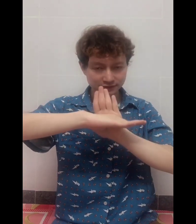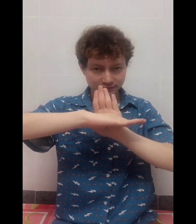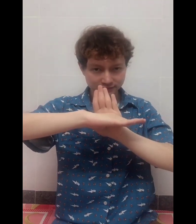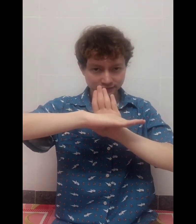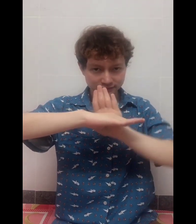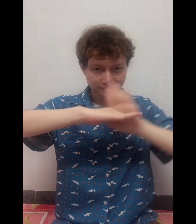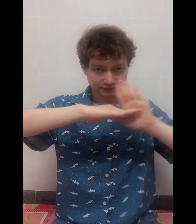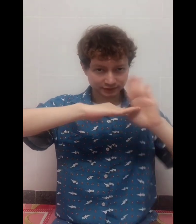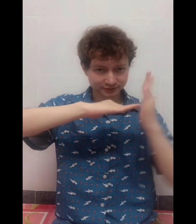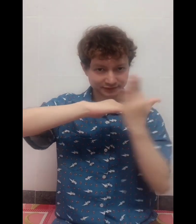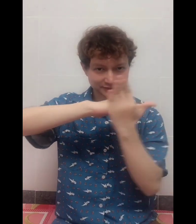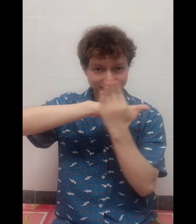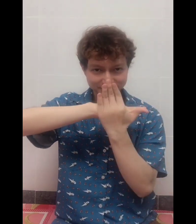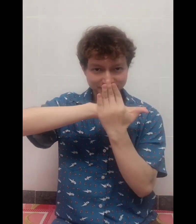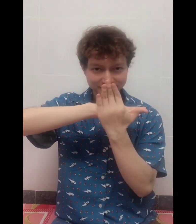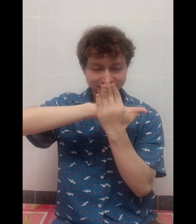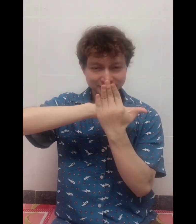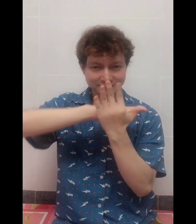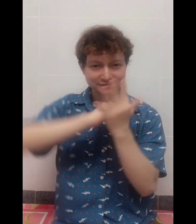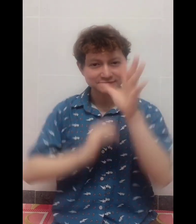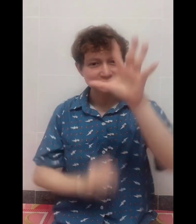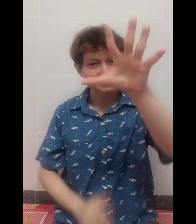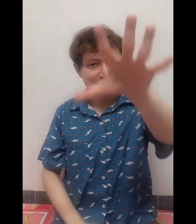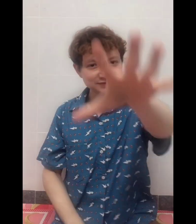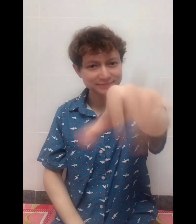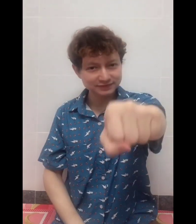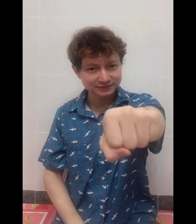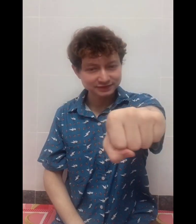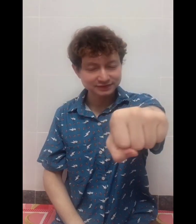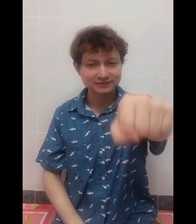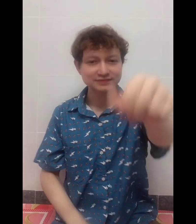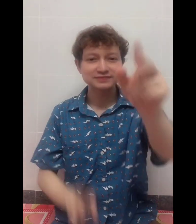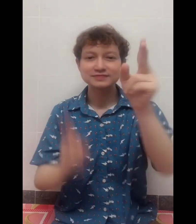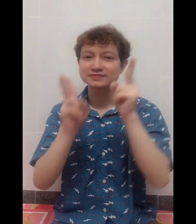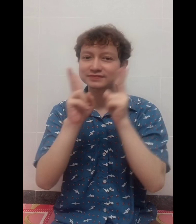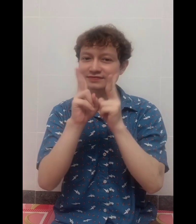lại on the edge about